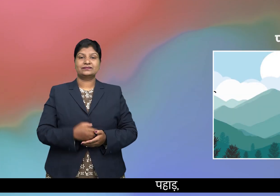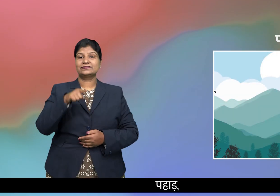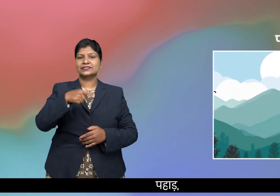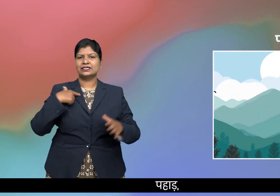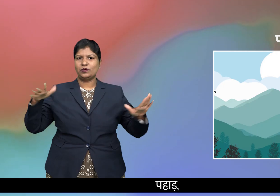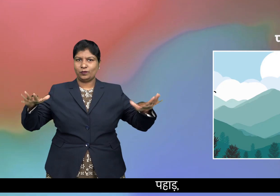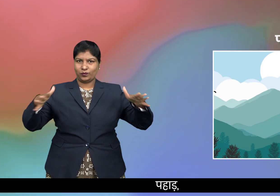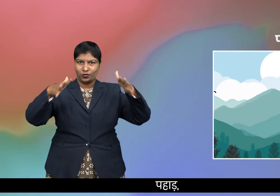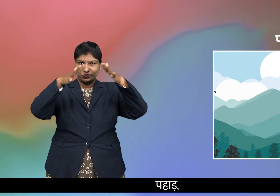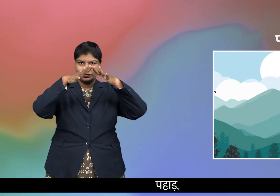पहाड़,